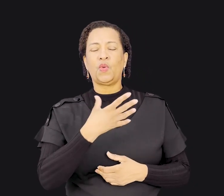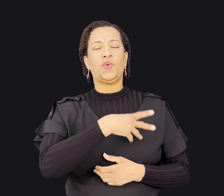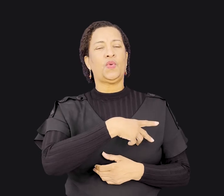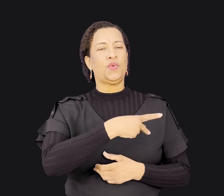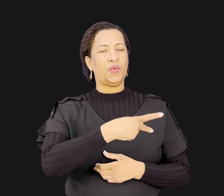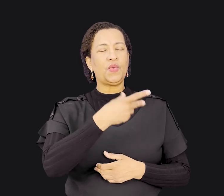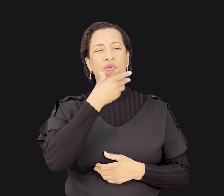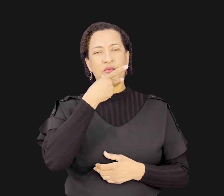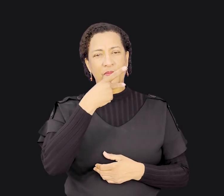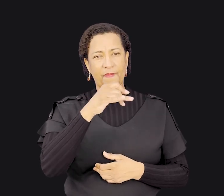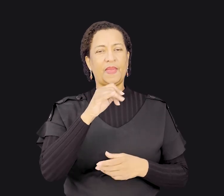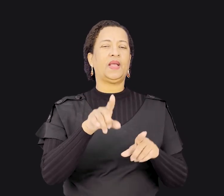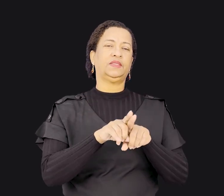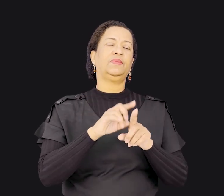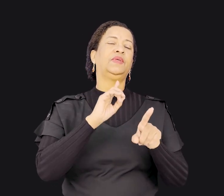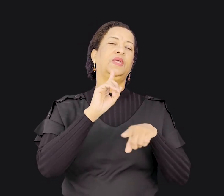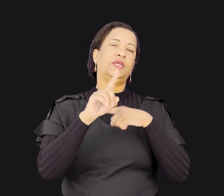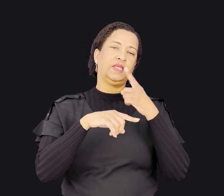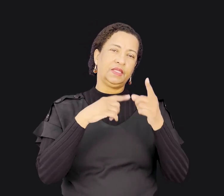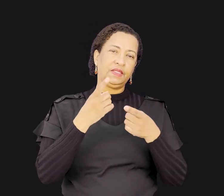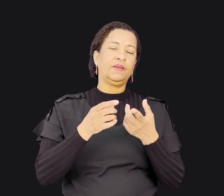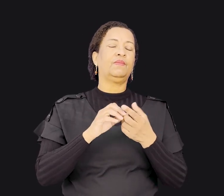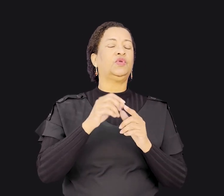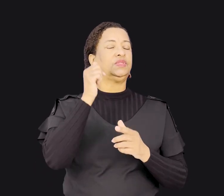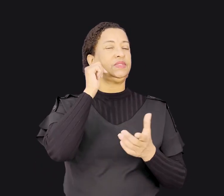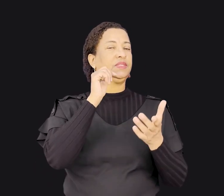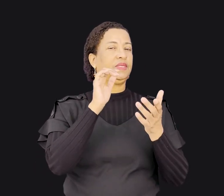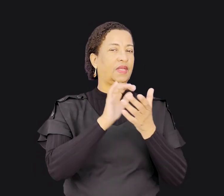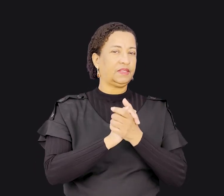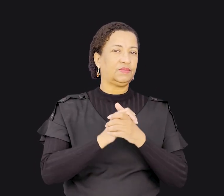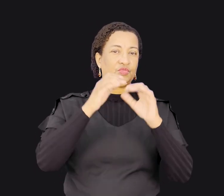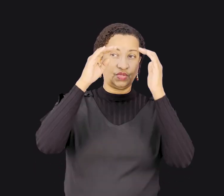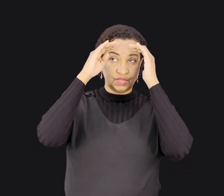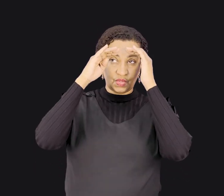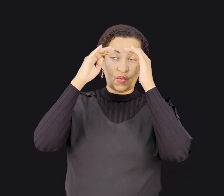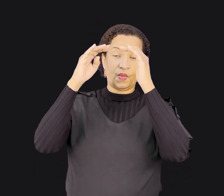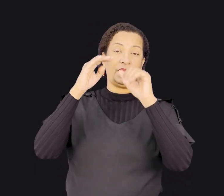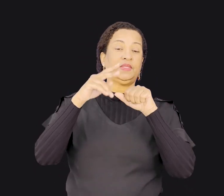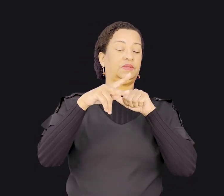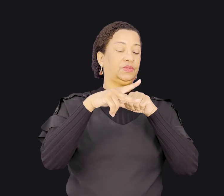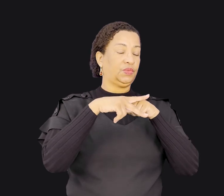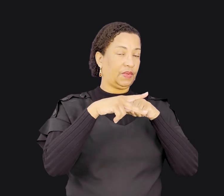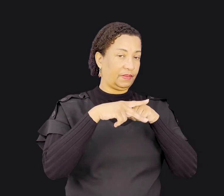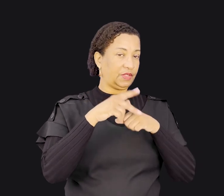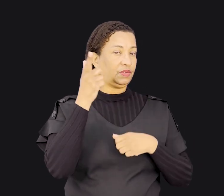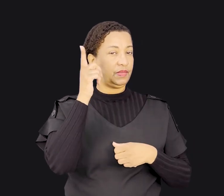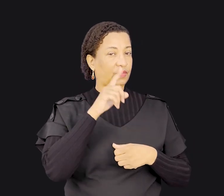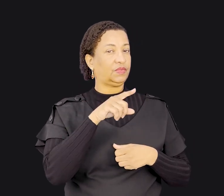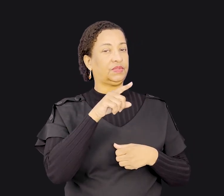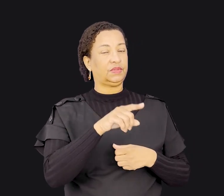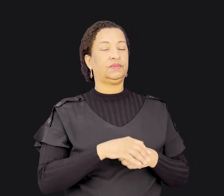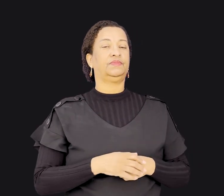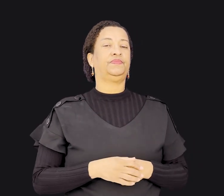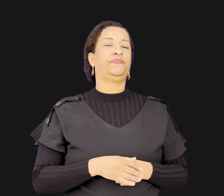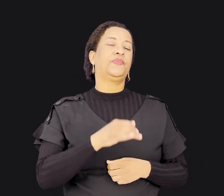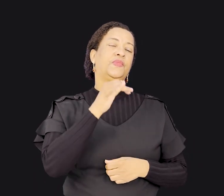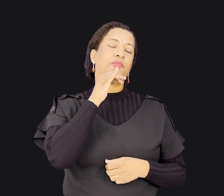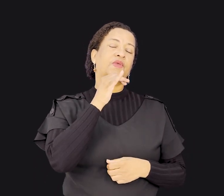sua esposa resolveu seguir o conselho de Pedro para ganhá-lo. Este é o melhor exemplo que conheço de como